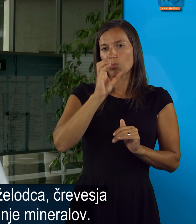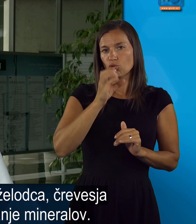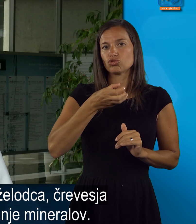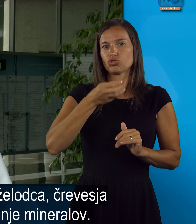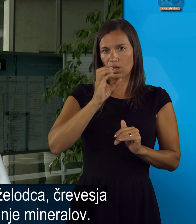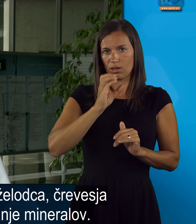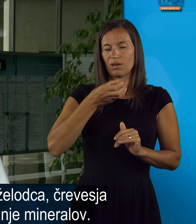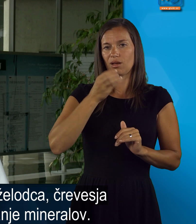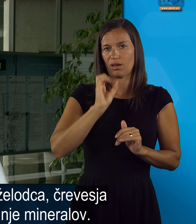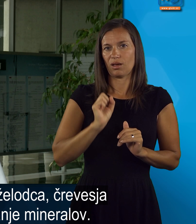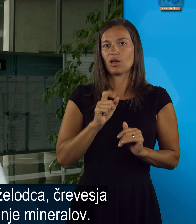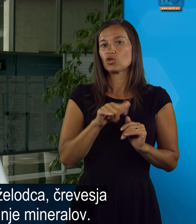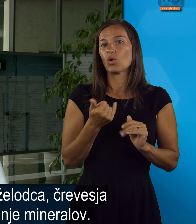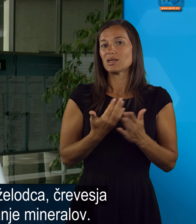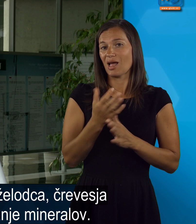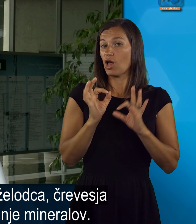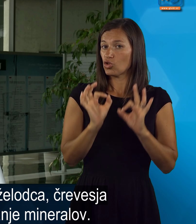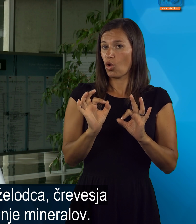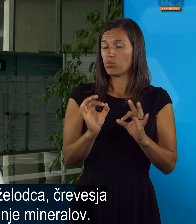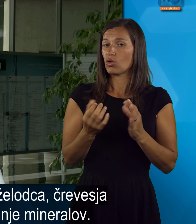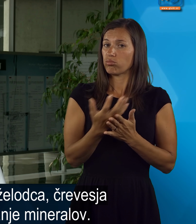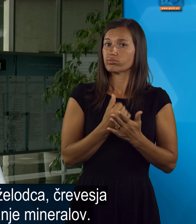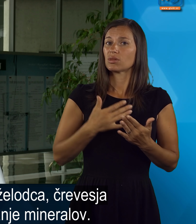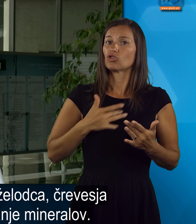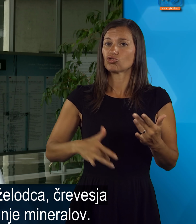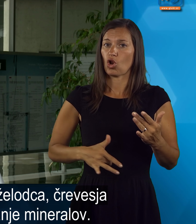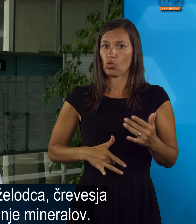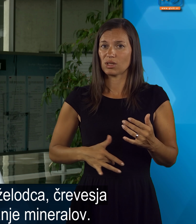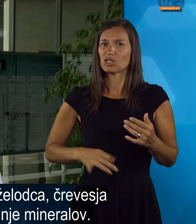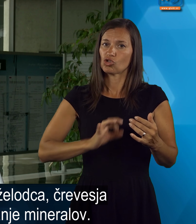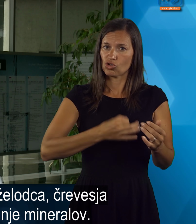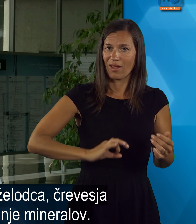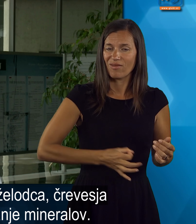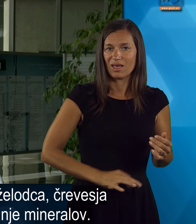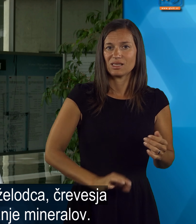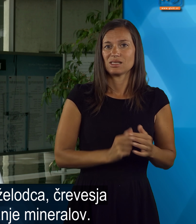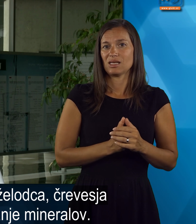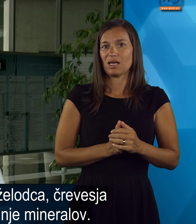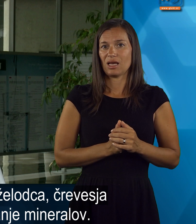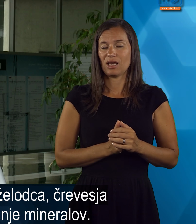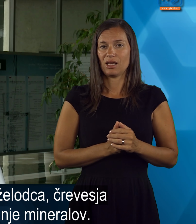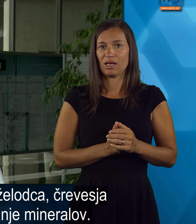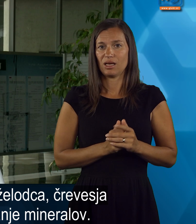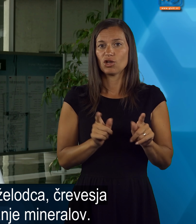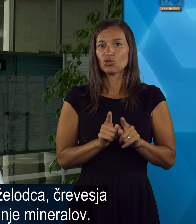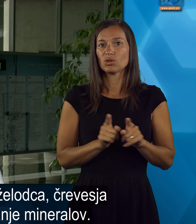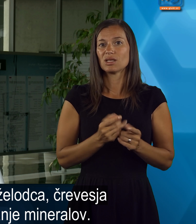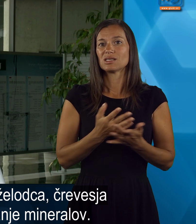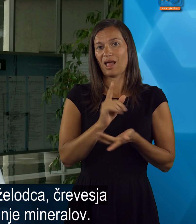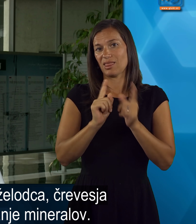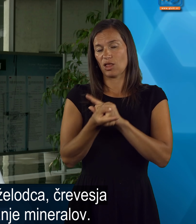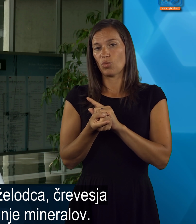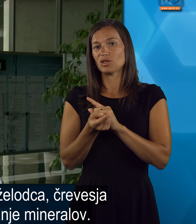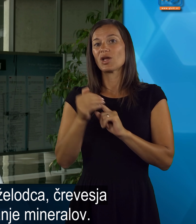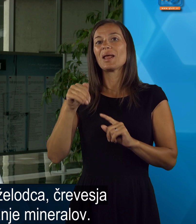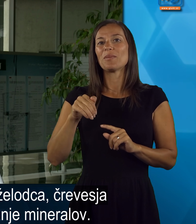je za dobro našega želodca, črevesja in tudi za